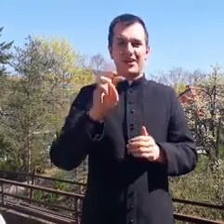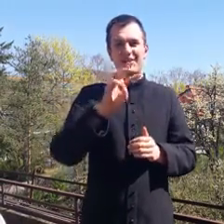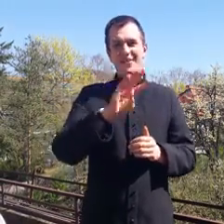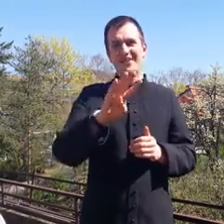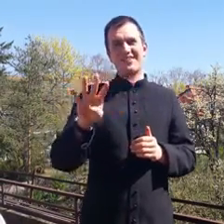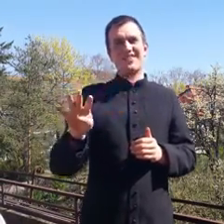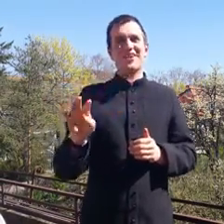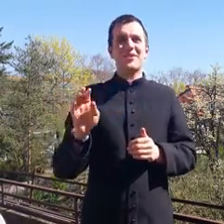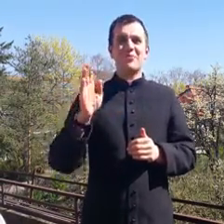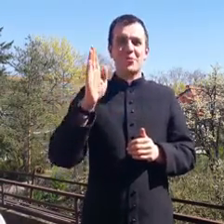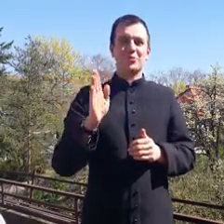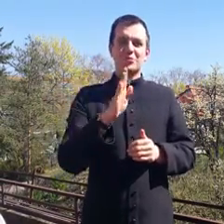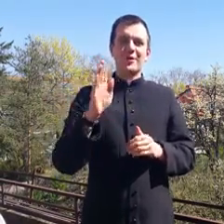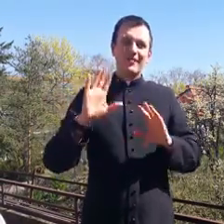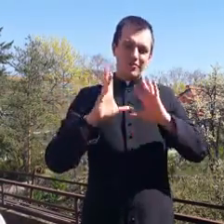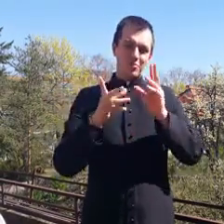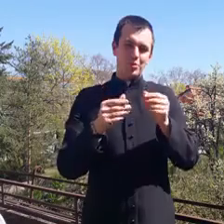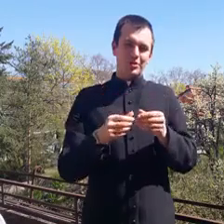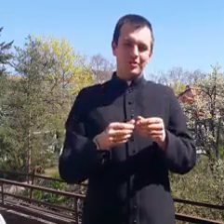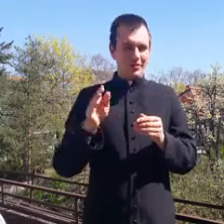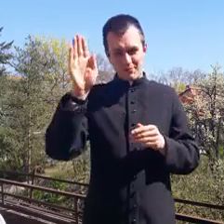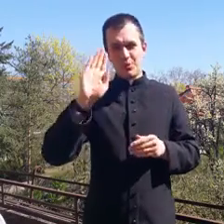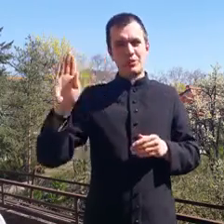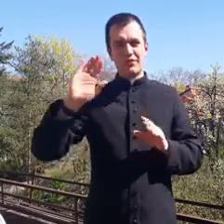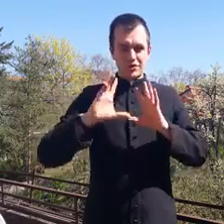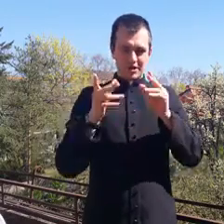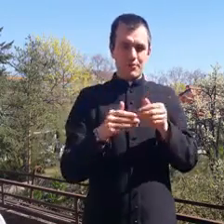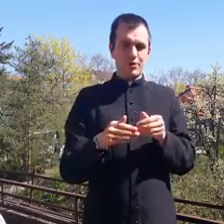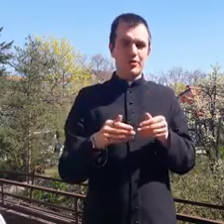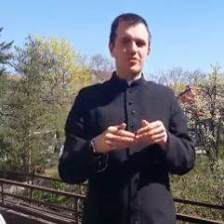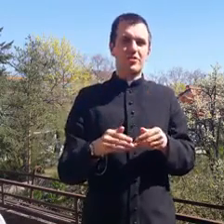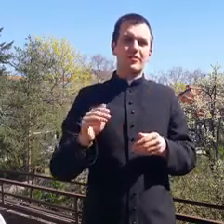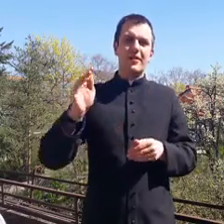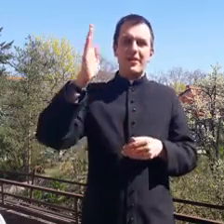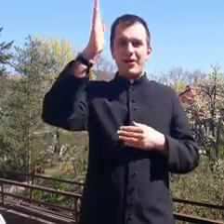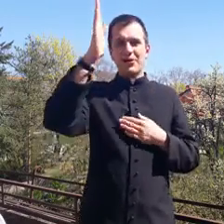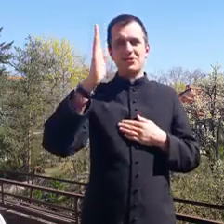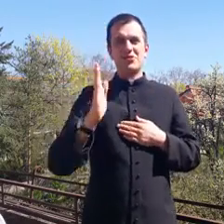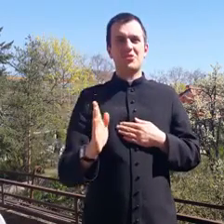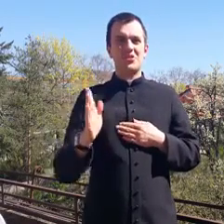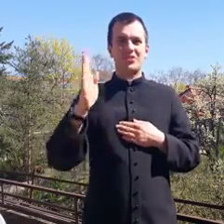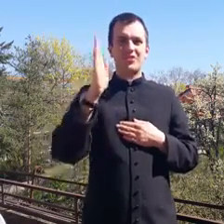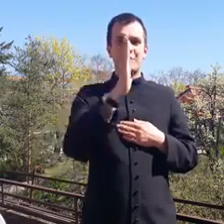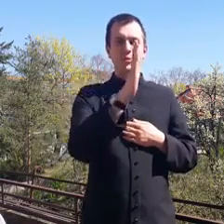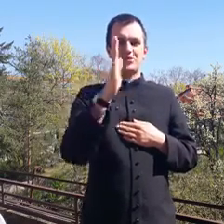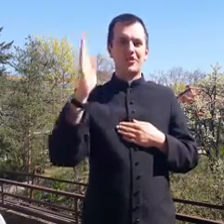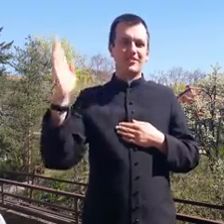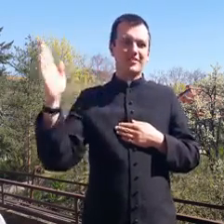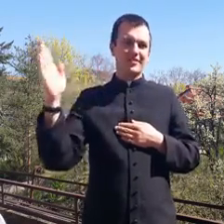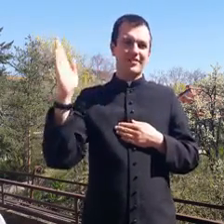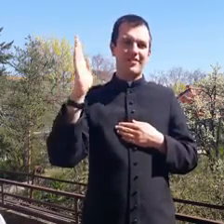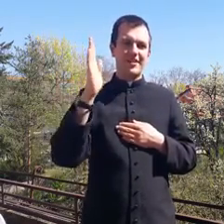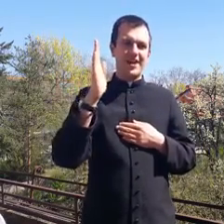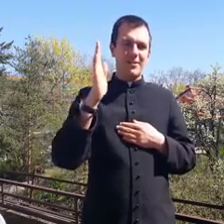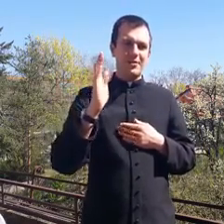niech was błogosławi bóg wszechmogący ojciec i syn i duch święty amen